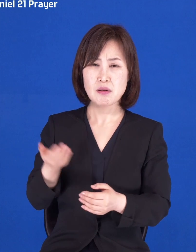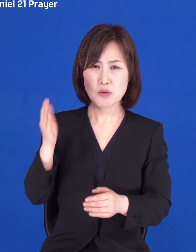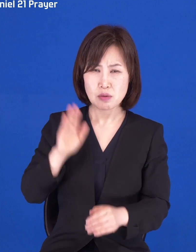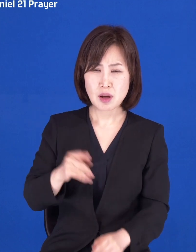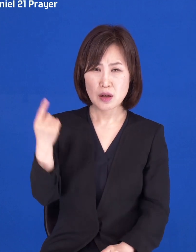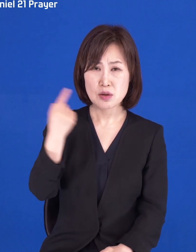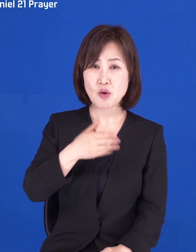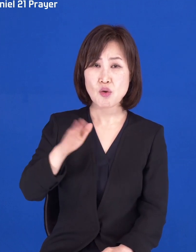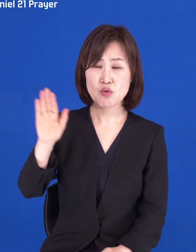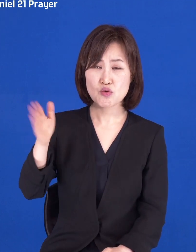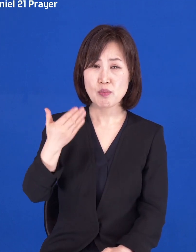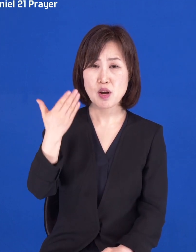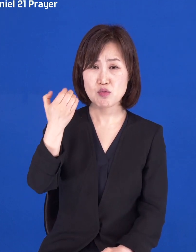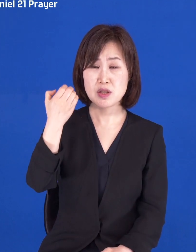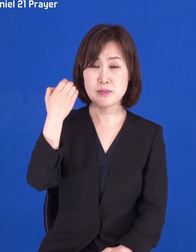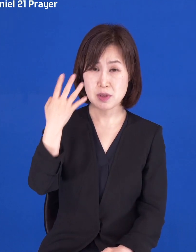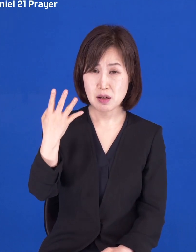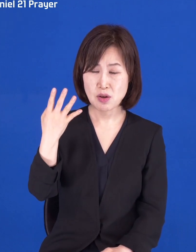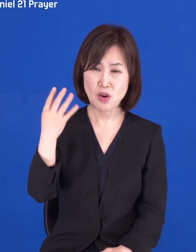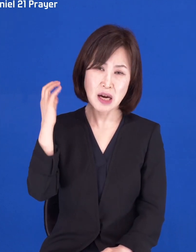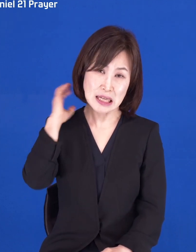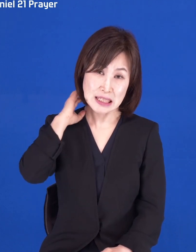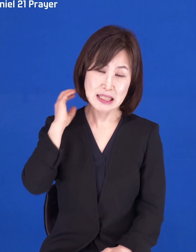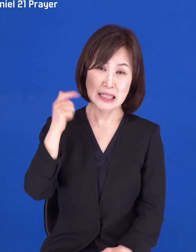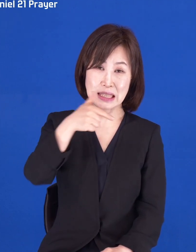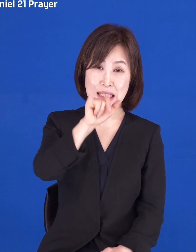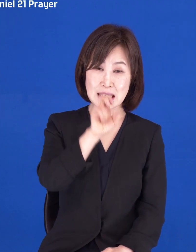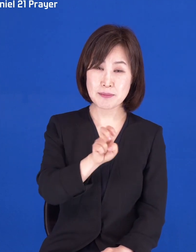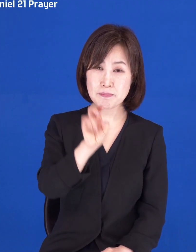1994년 김일성이 죽던 해,